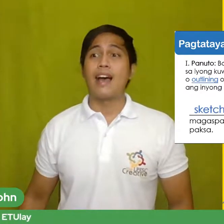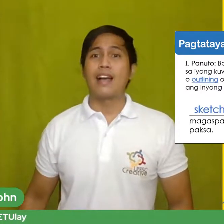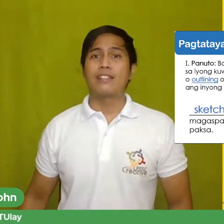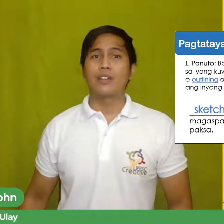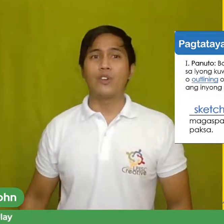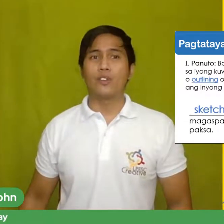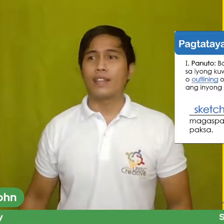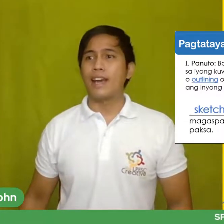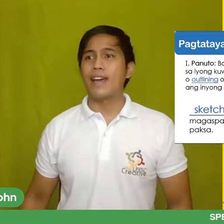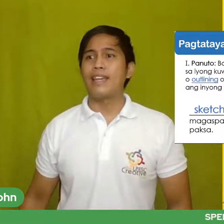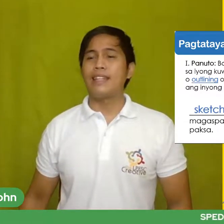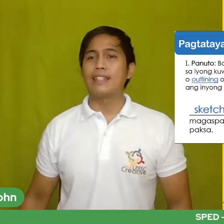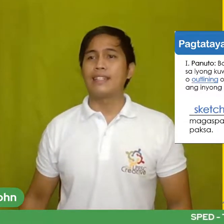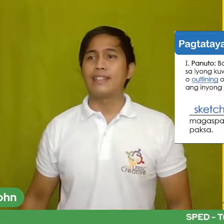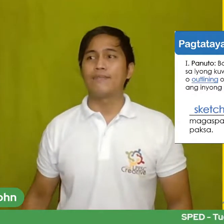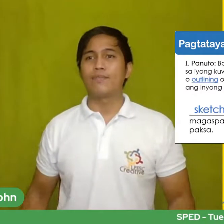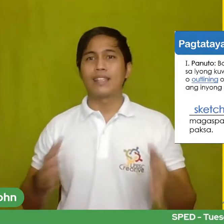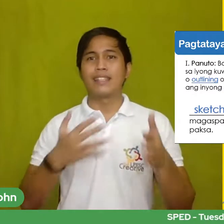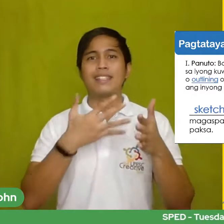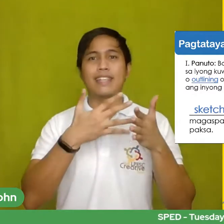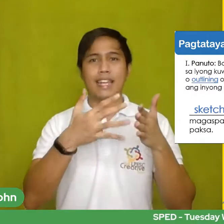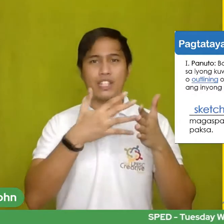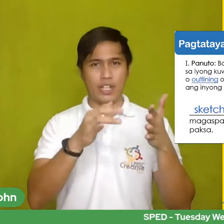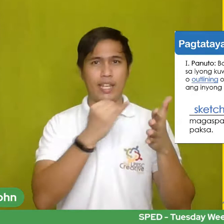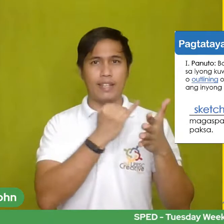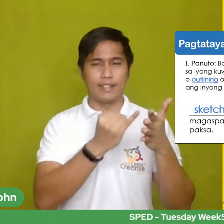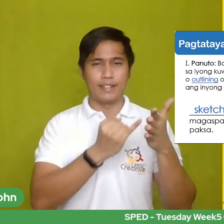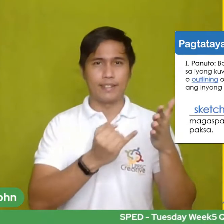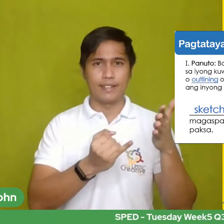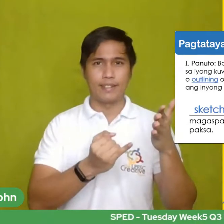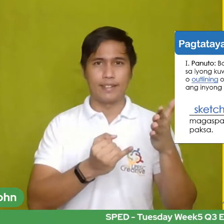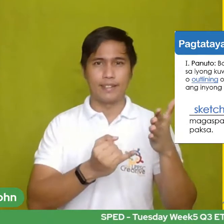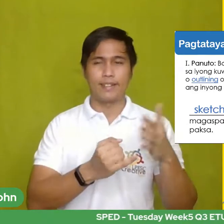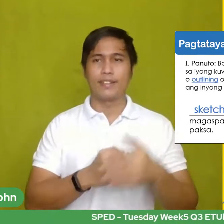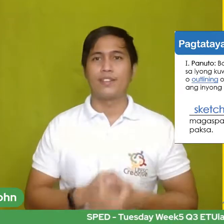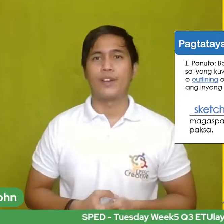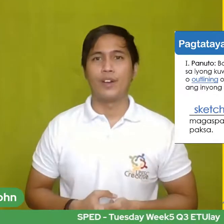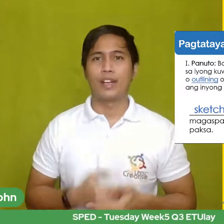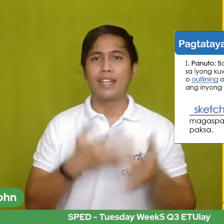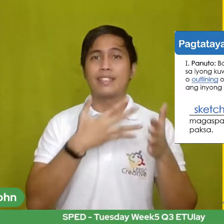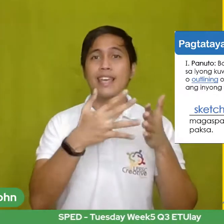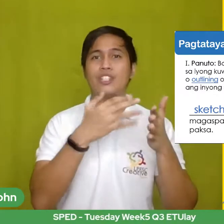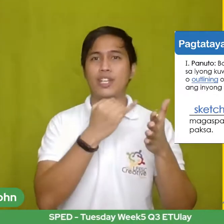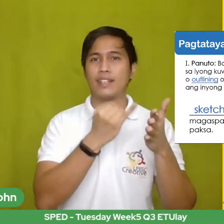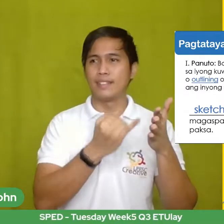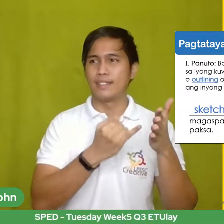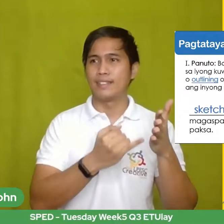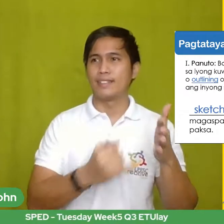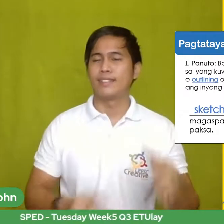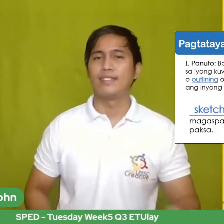Ang sagot ay sketching. Okay, sketching.